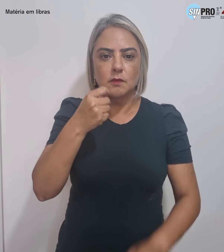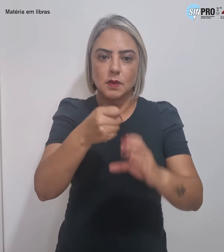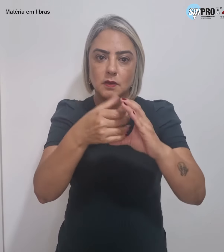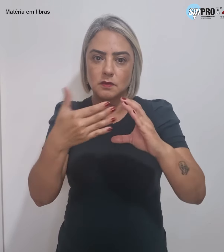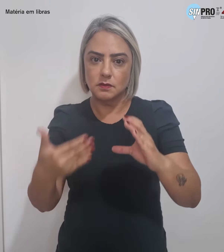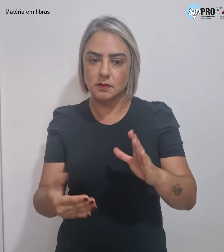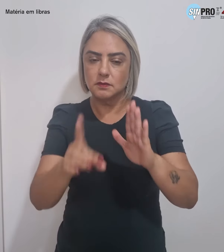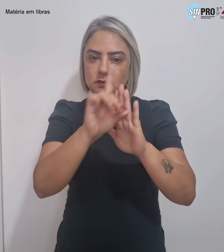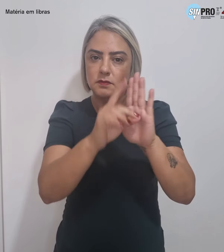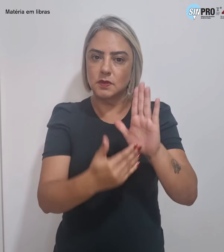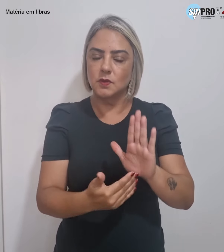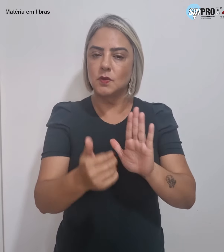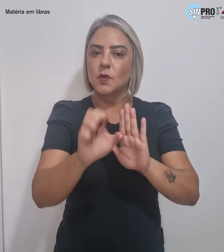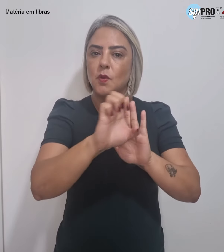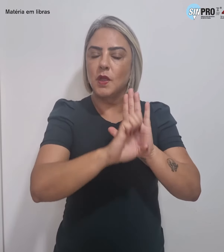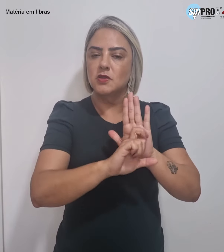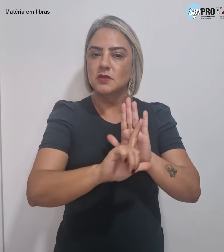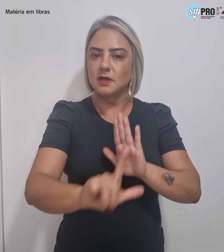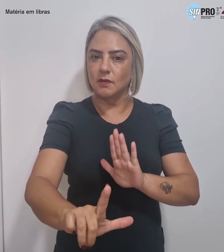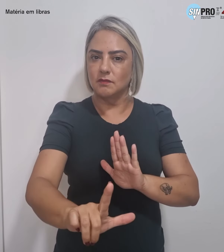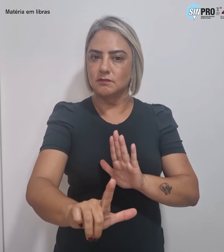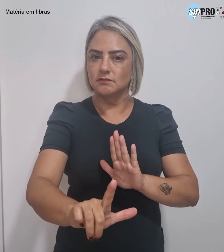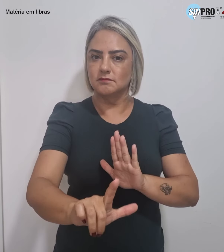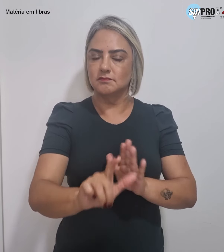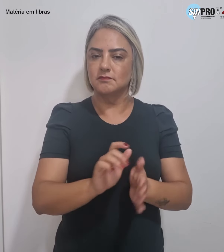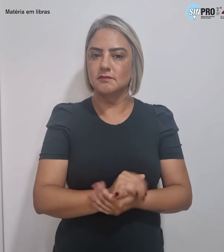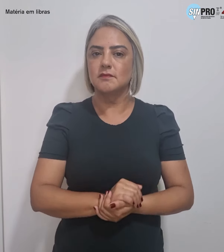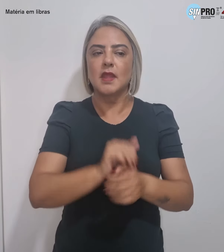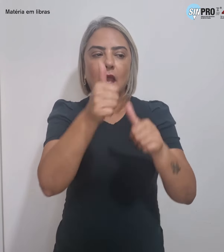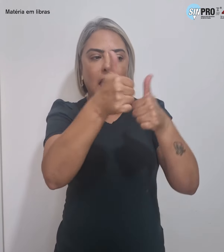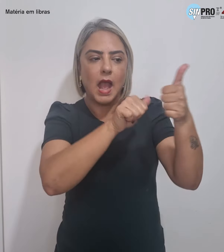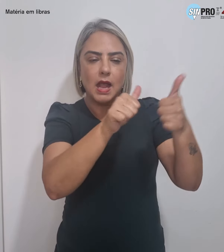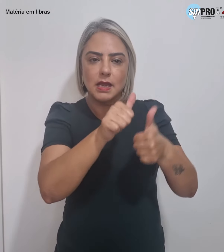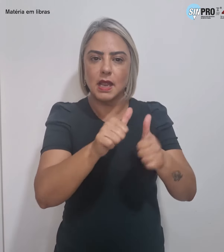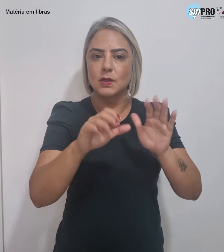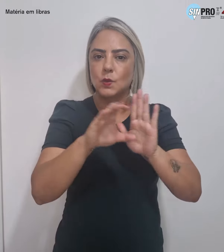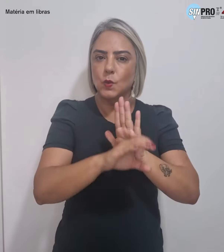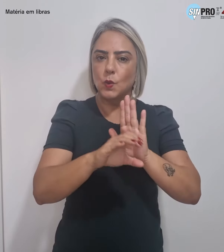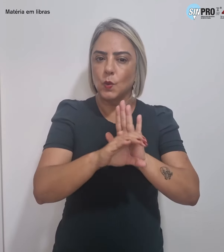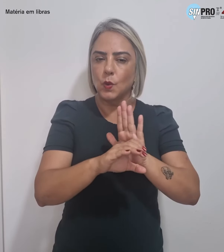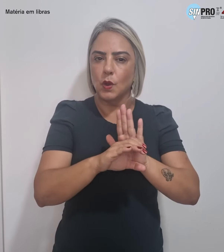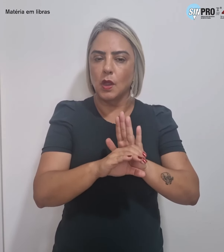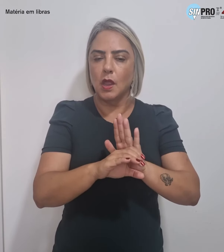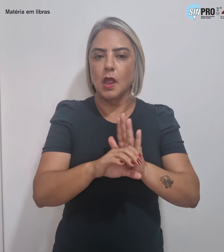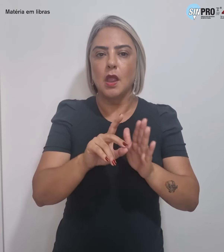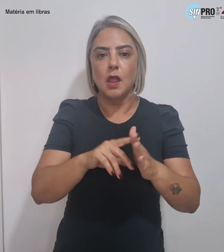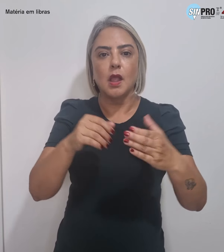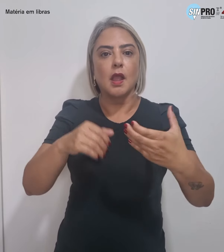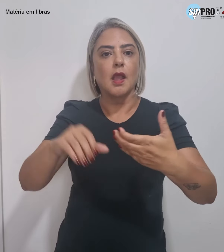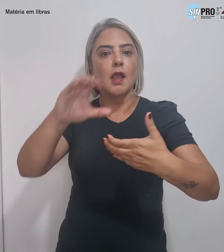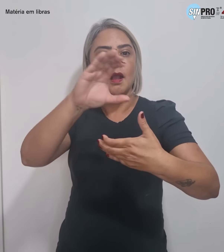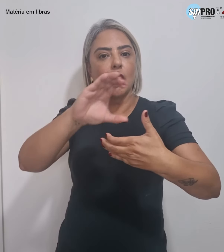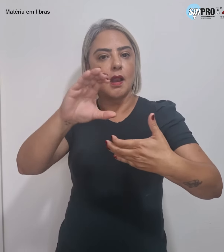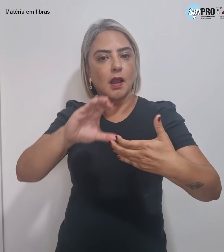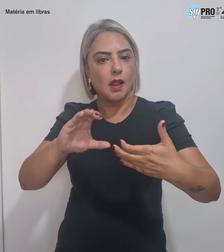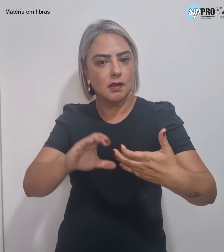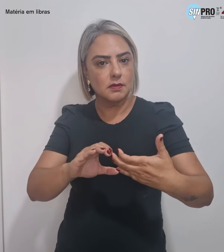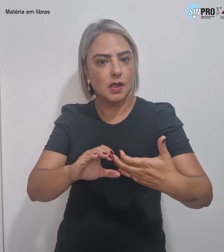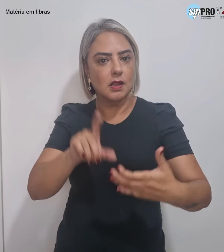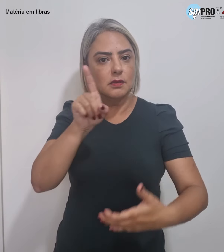definidos no edital. A análise curricular é de caráter classificatório e eliminatório.